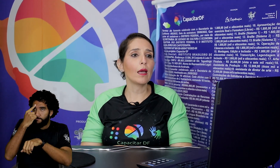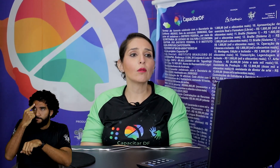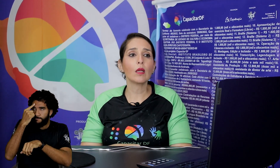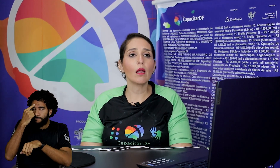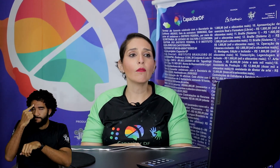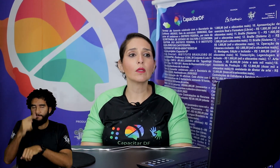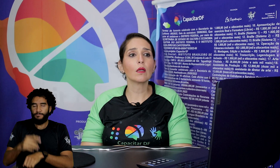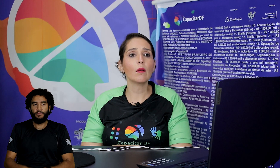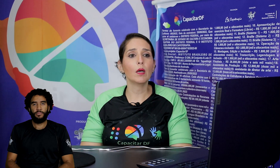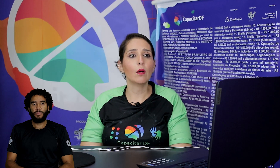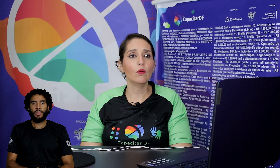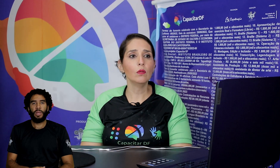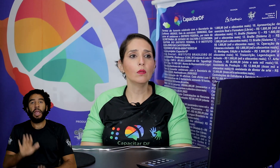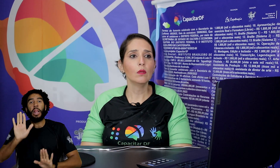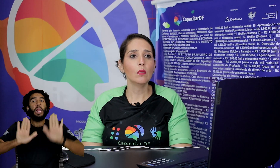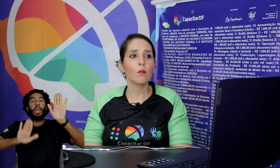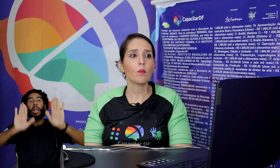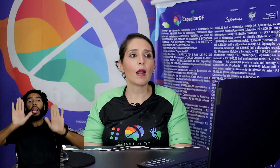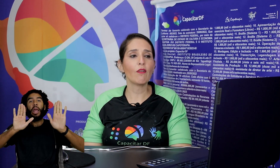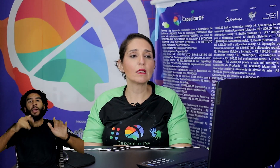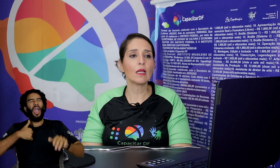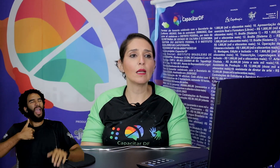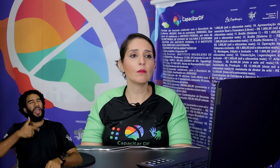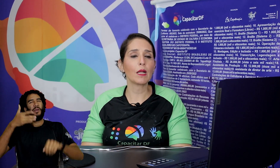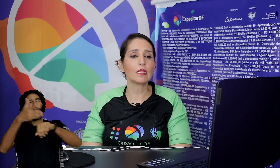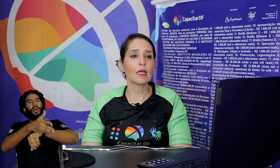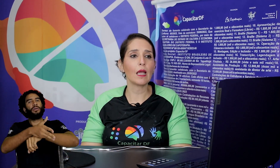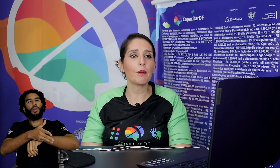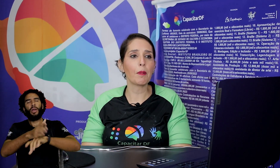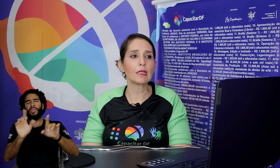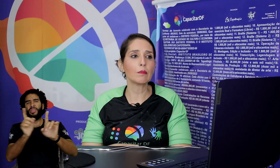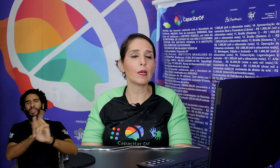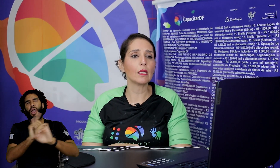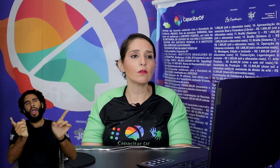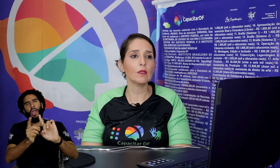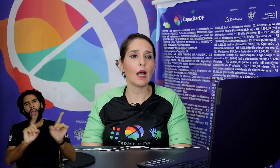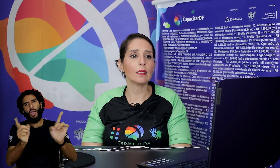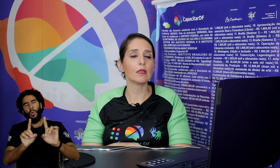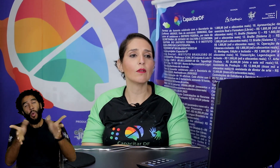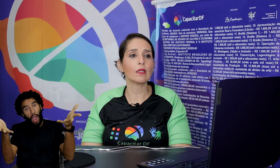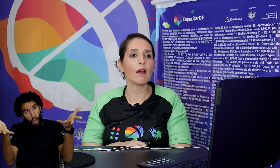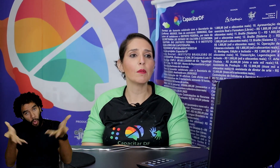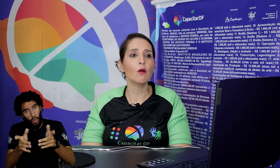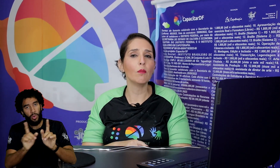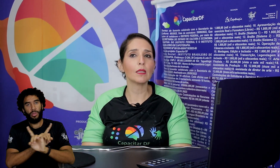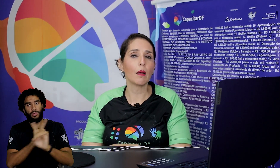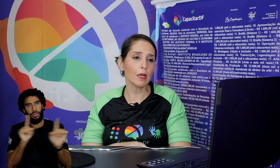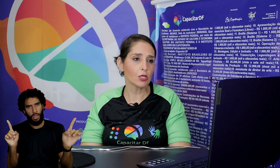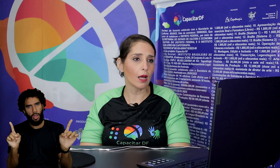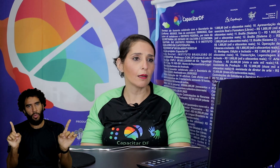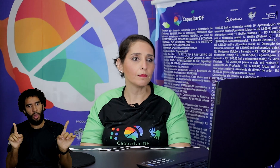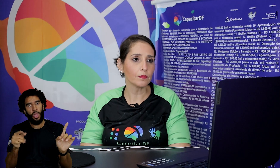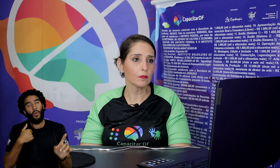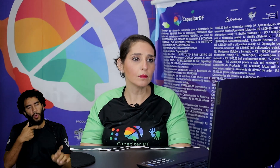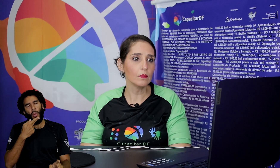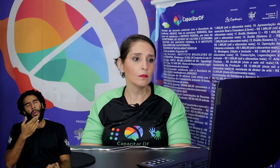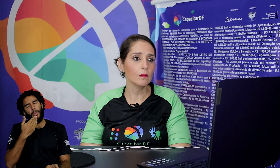Não quero ninguém levantando a mão para dizer que é para participar da atividade. Se levantar a mão, vou mandar